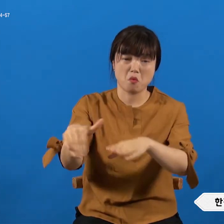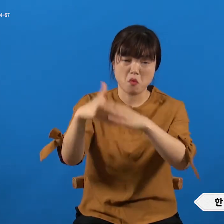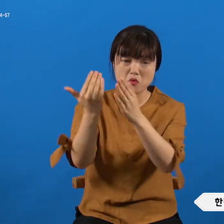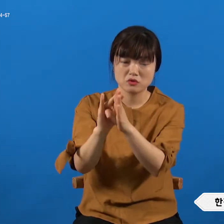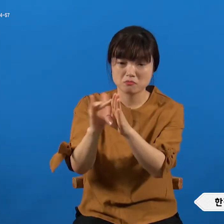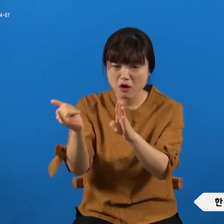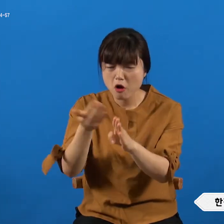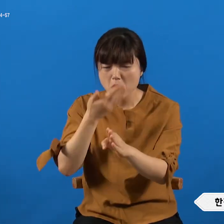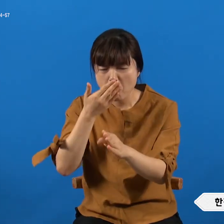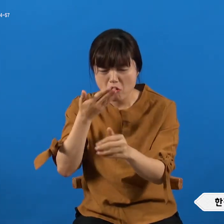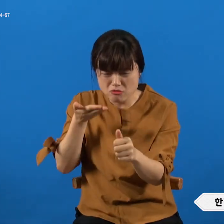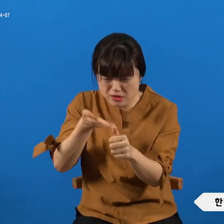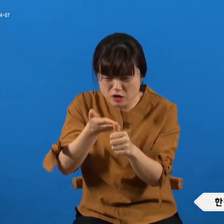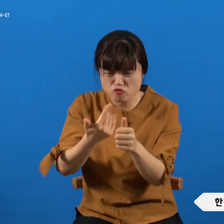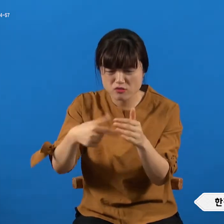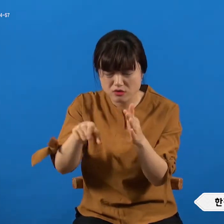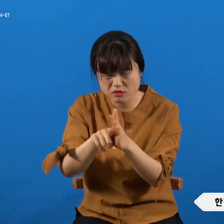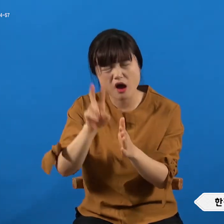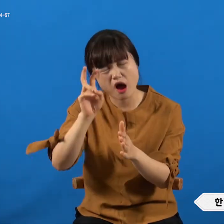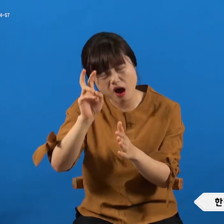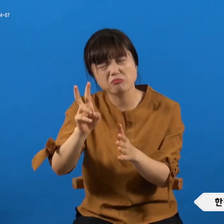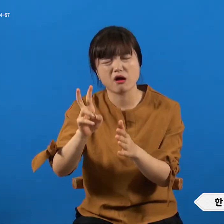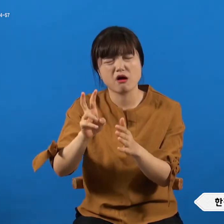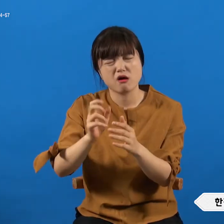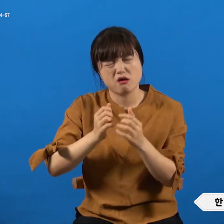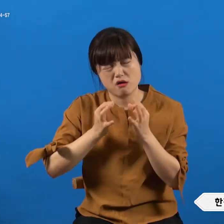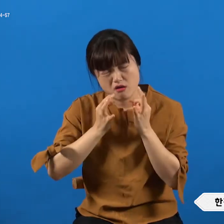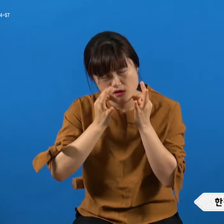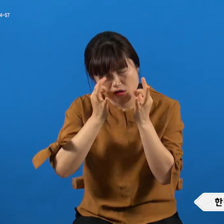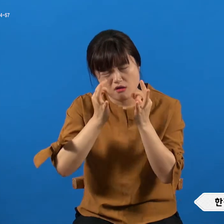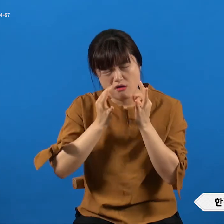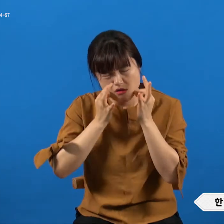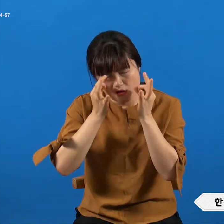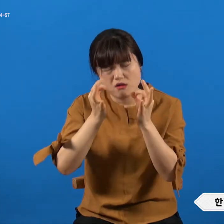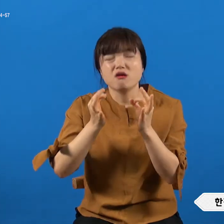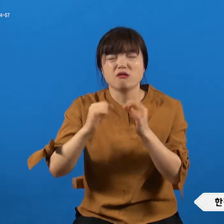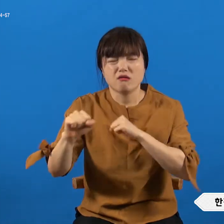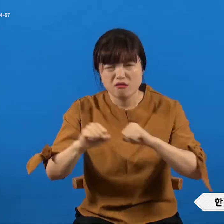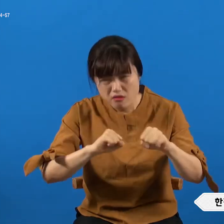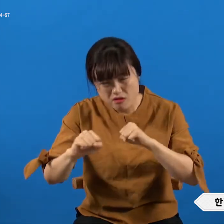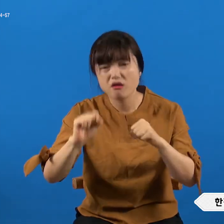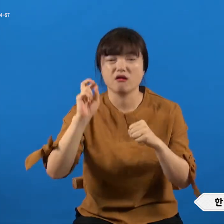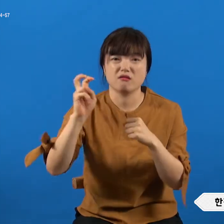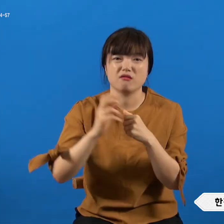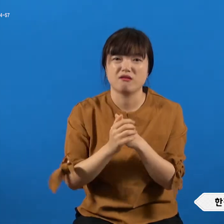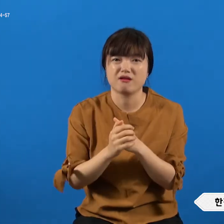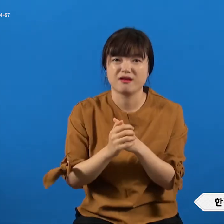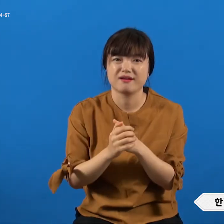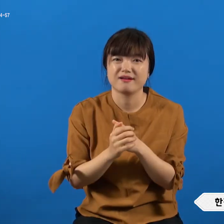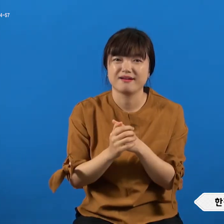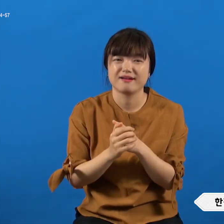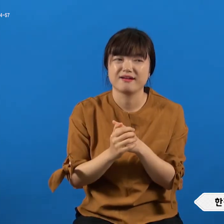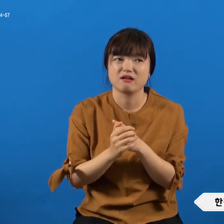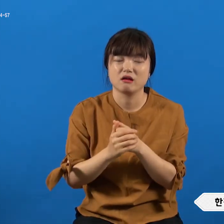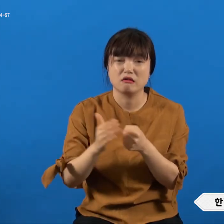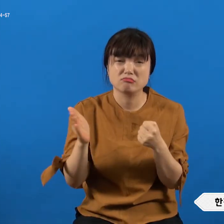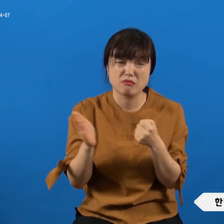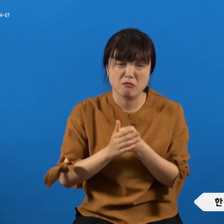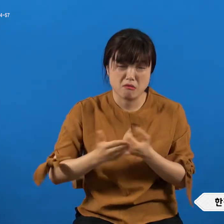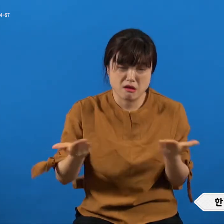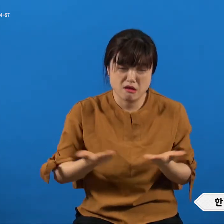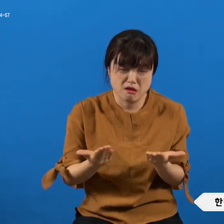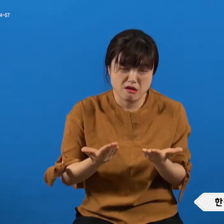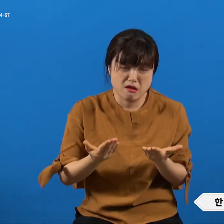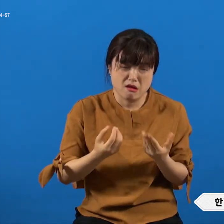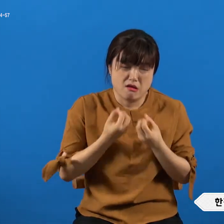백성들을 먹여 살리기 위해서 아마 밤잠도 안 자고 동분서주했을 것입니다. 그래서 일이 너무